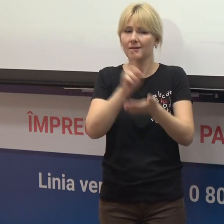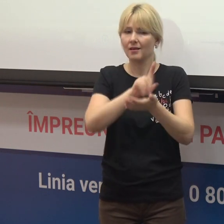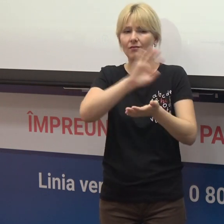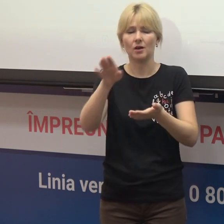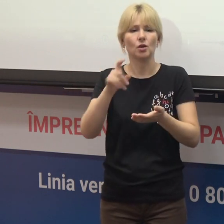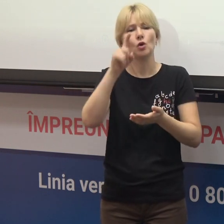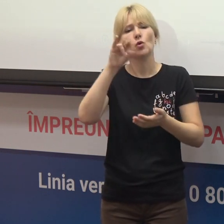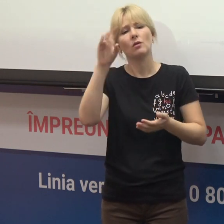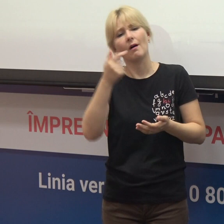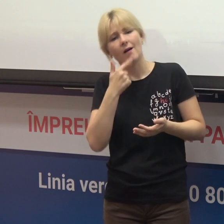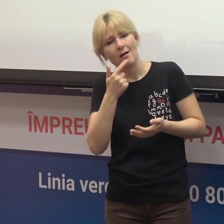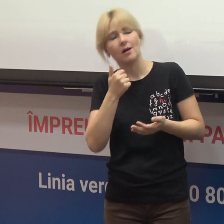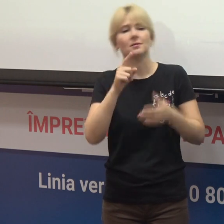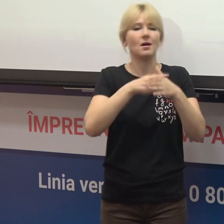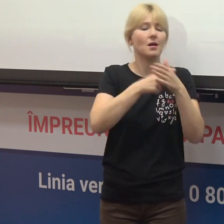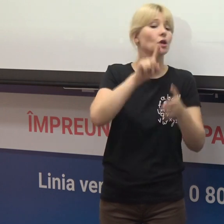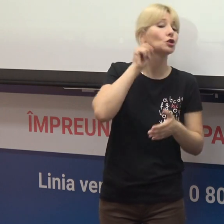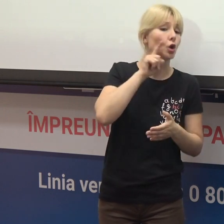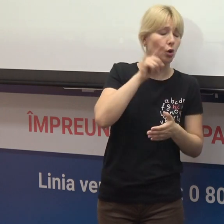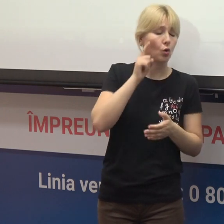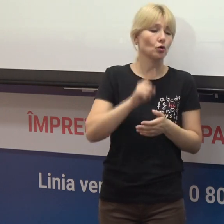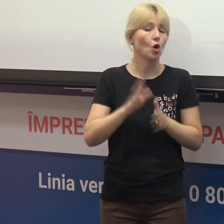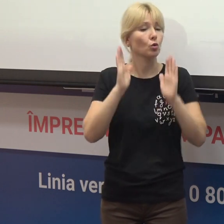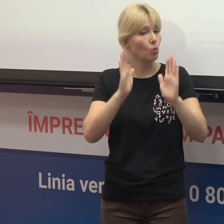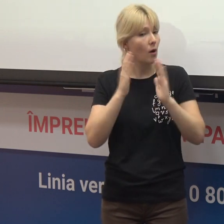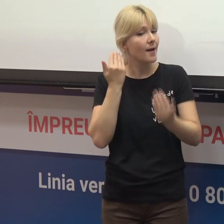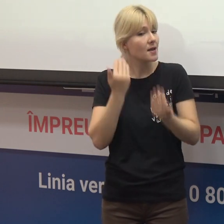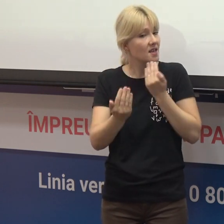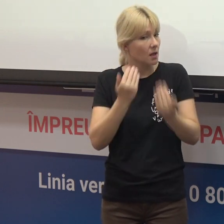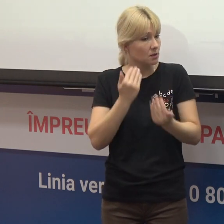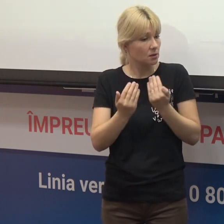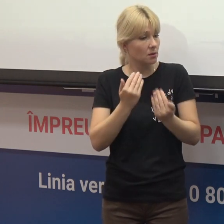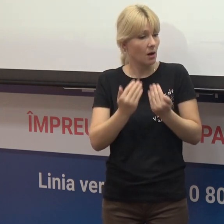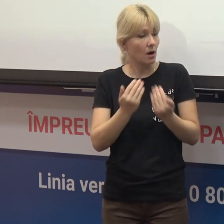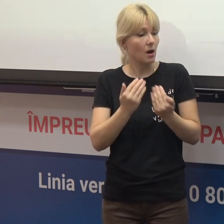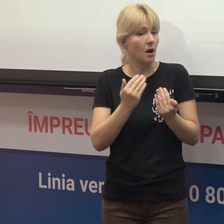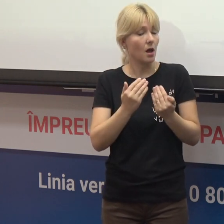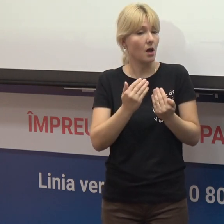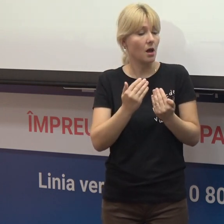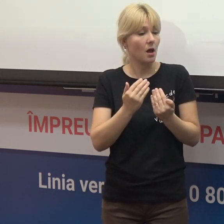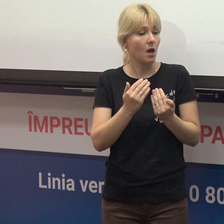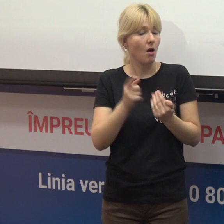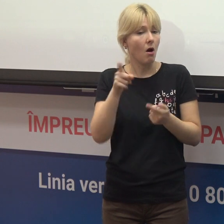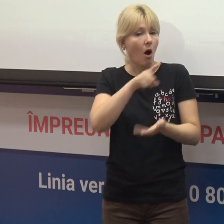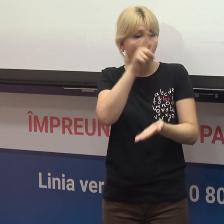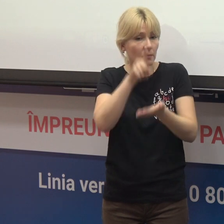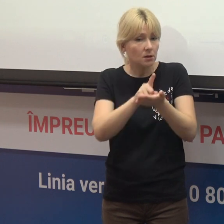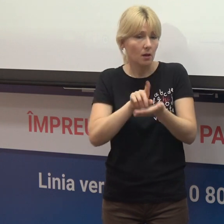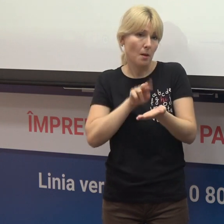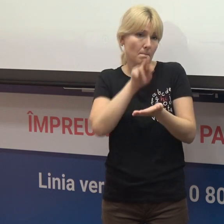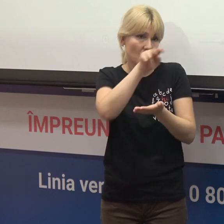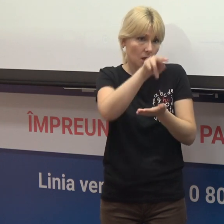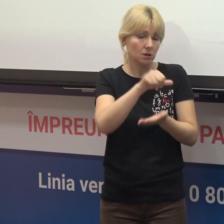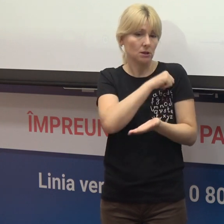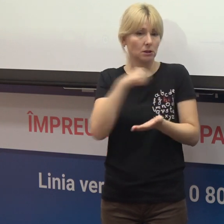zona verde sau zona roșie, deci cu condiția că ultimii vor asigura efectuarea